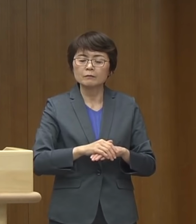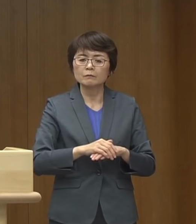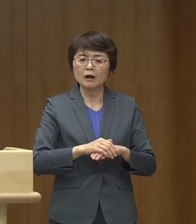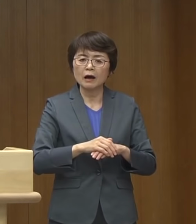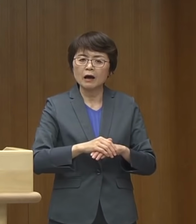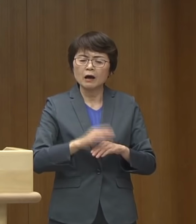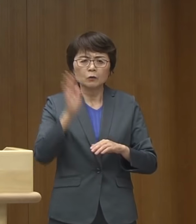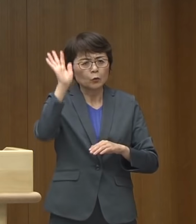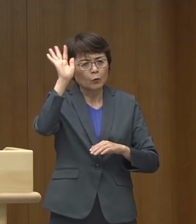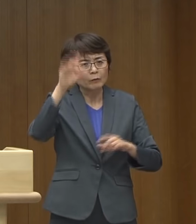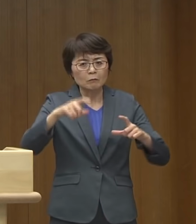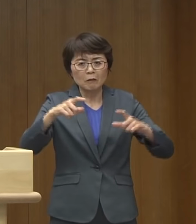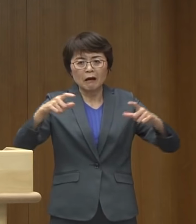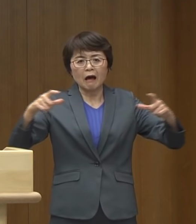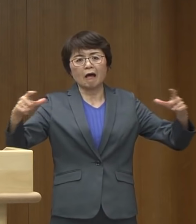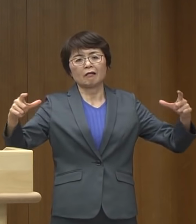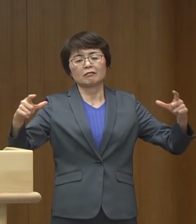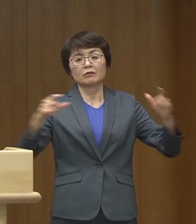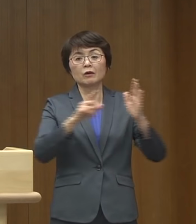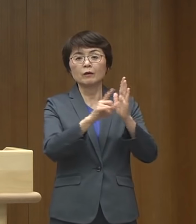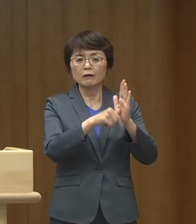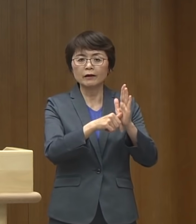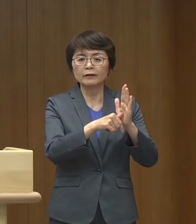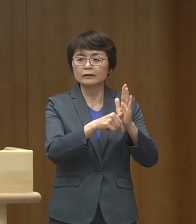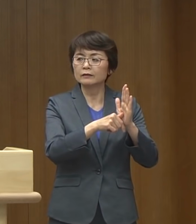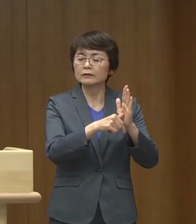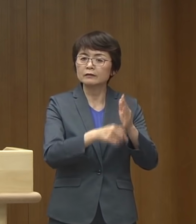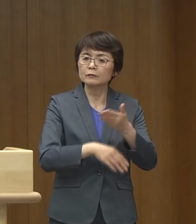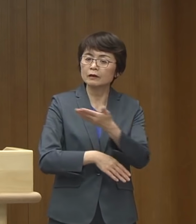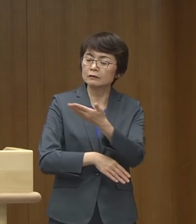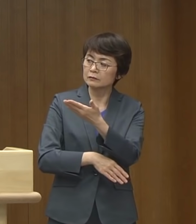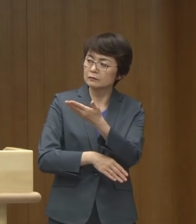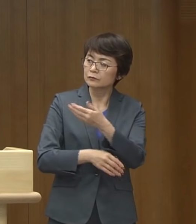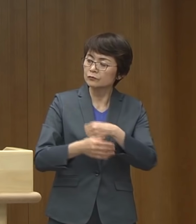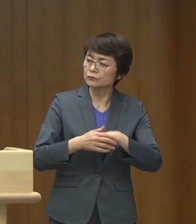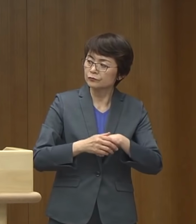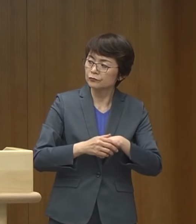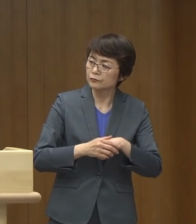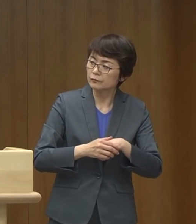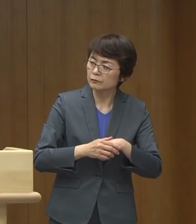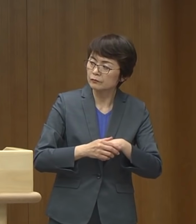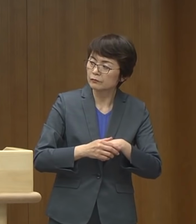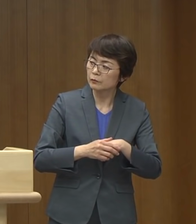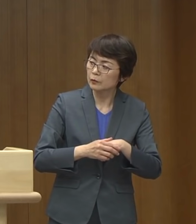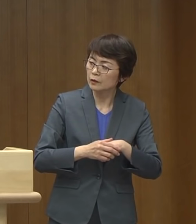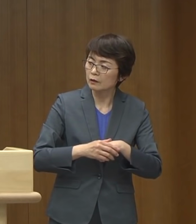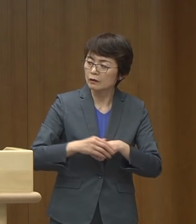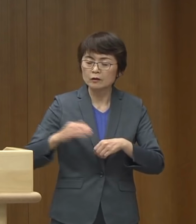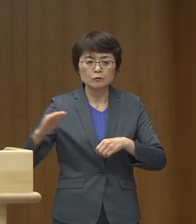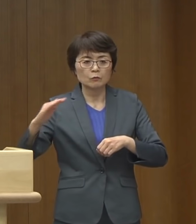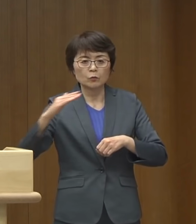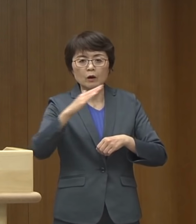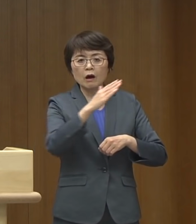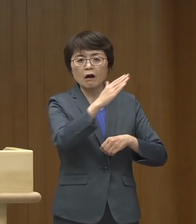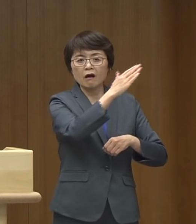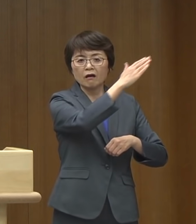発的に増加した場合、まあ、これはまあ単純な あれですけども、このままですね、この急激に増加した